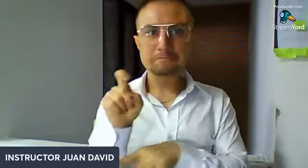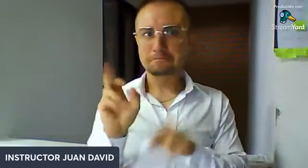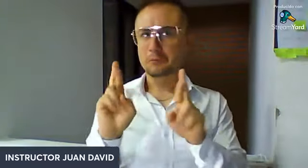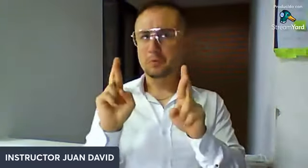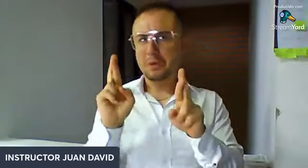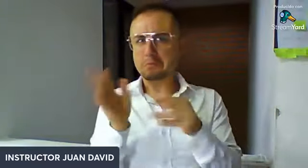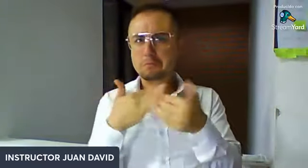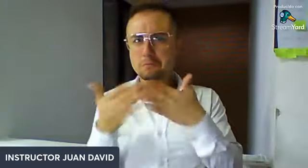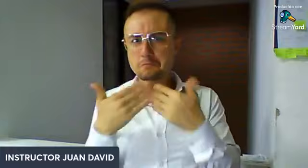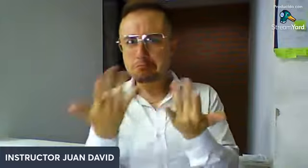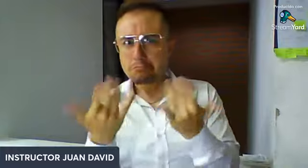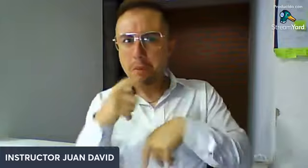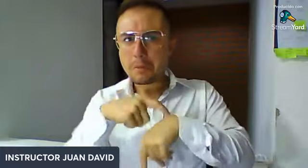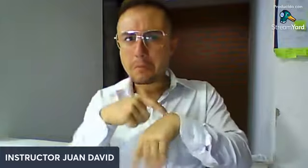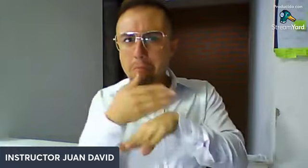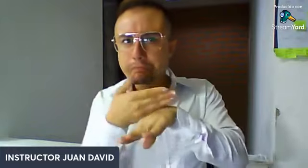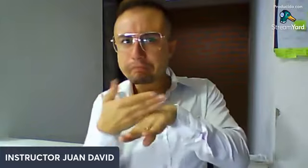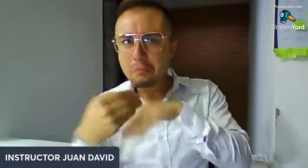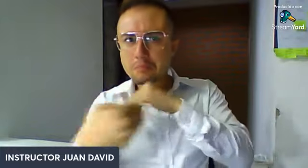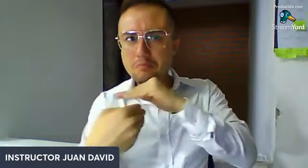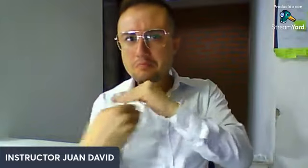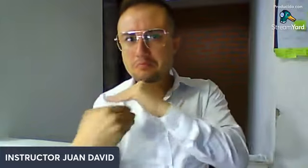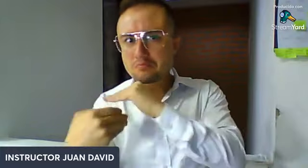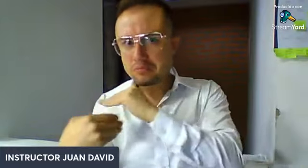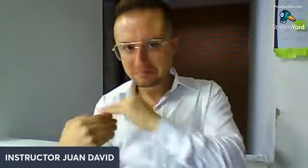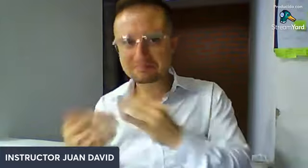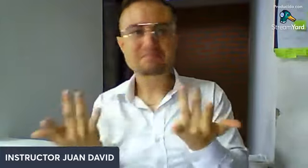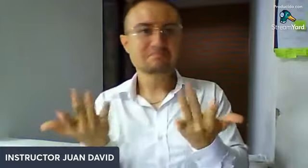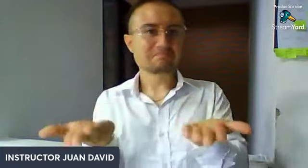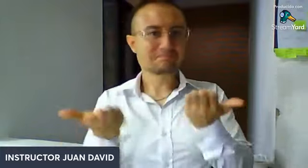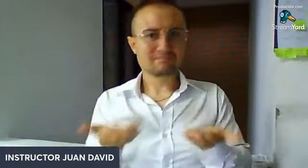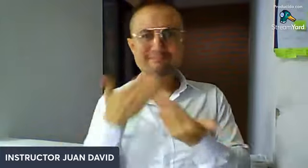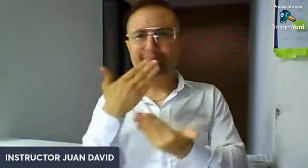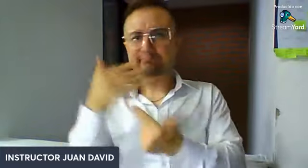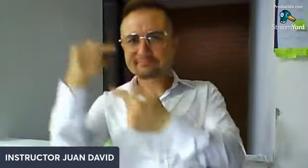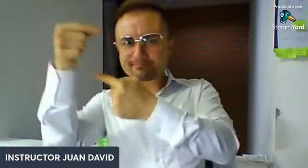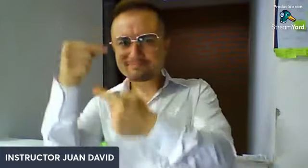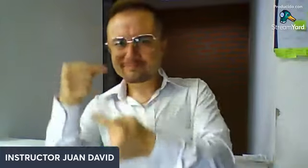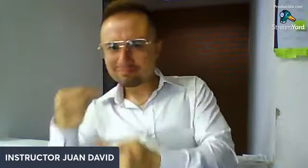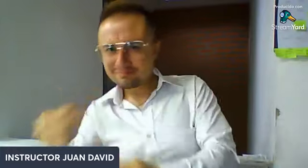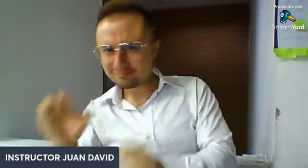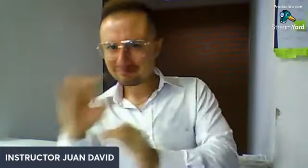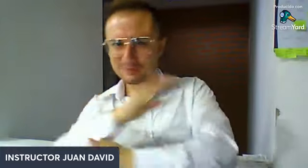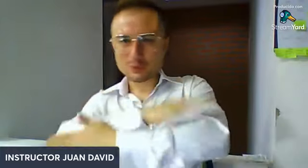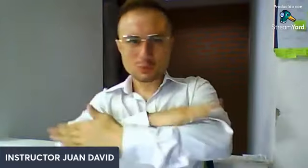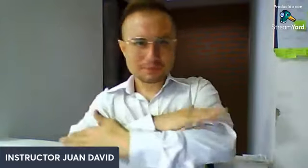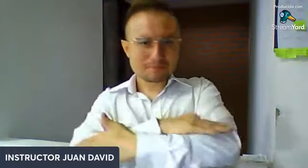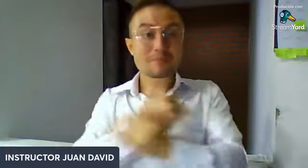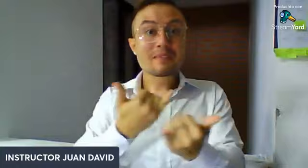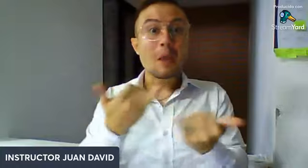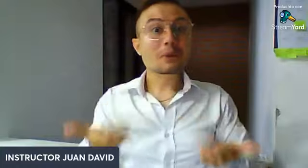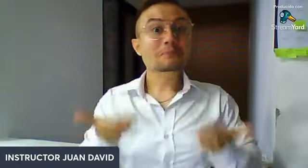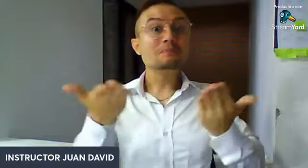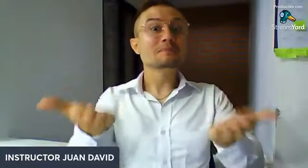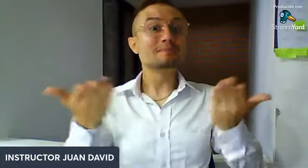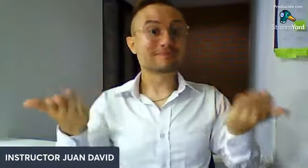mientras los que estamos aquí somos unos 16 más o menos, bienvenida a las personas que vayan a ir